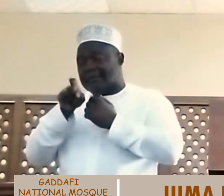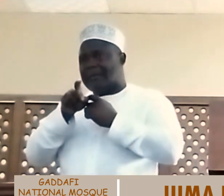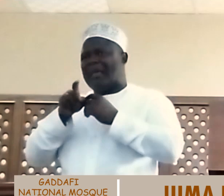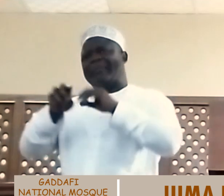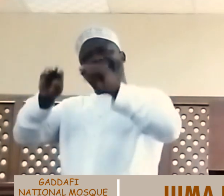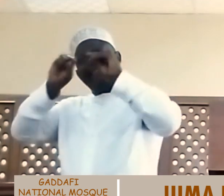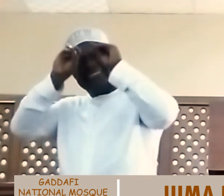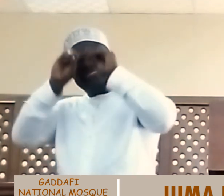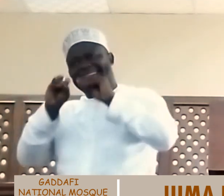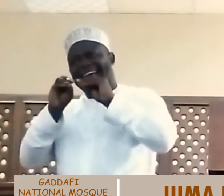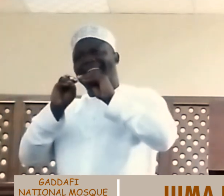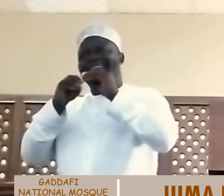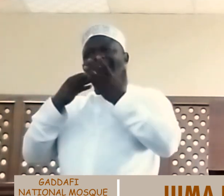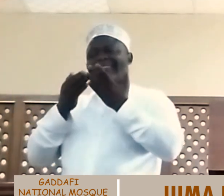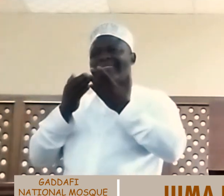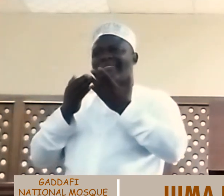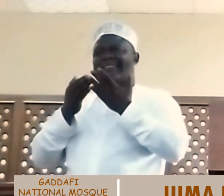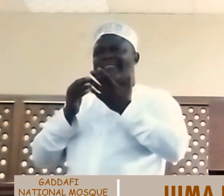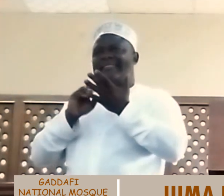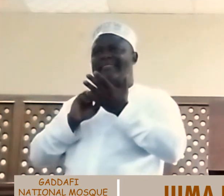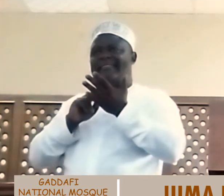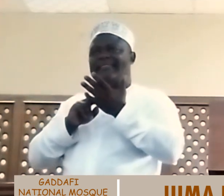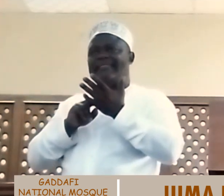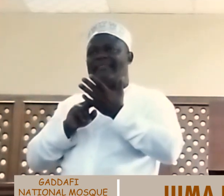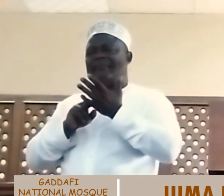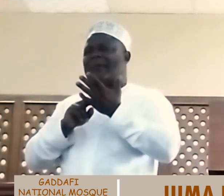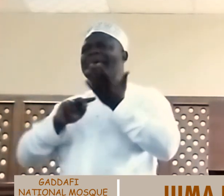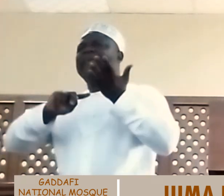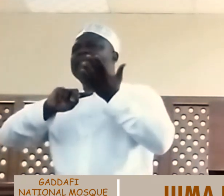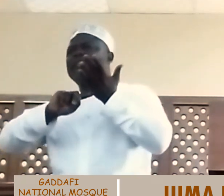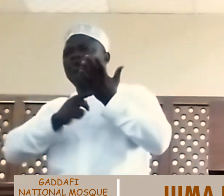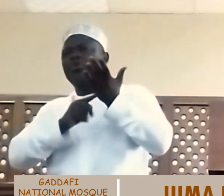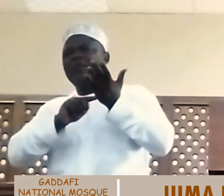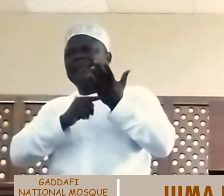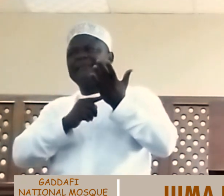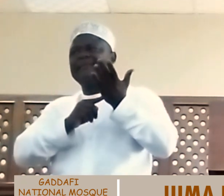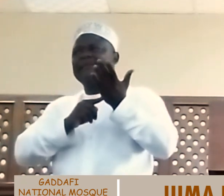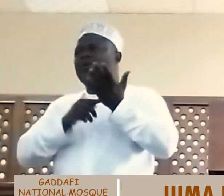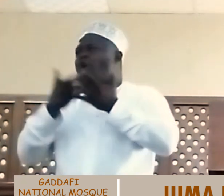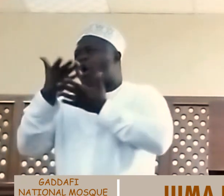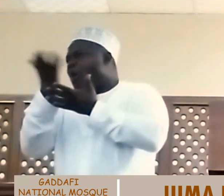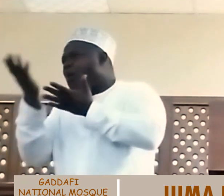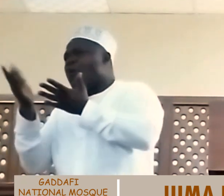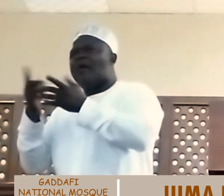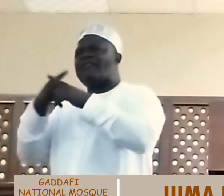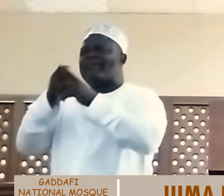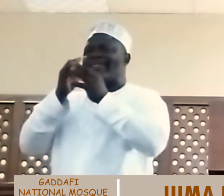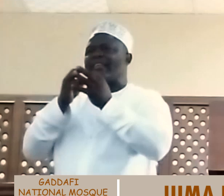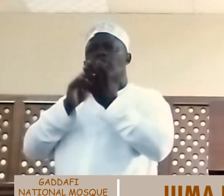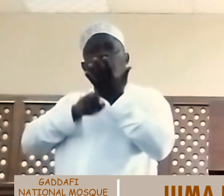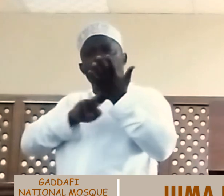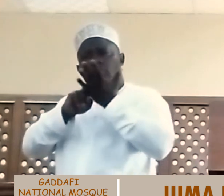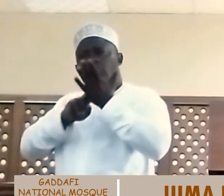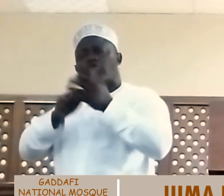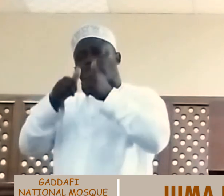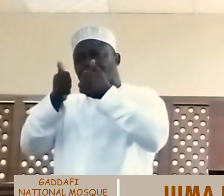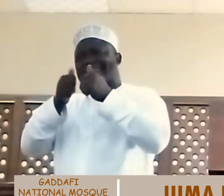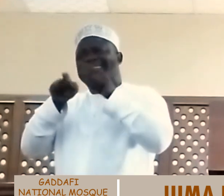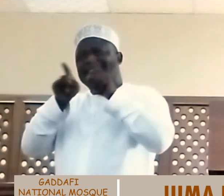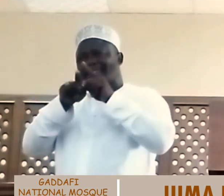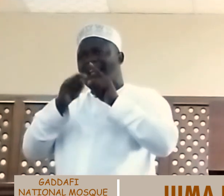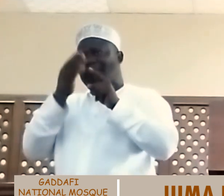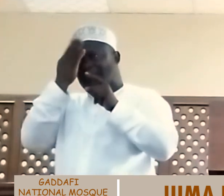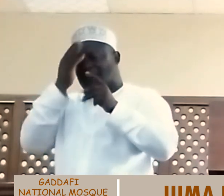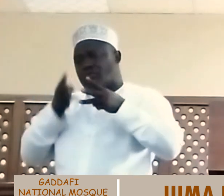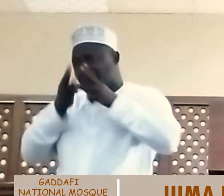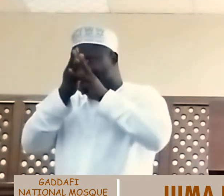bulungi obusomesa muntu wabanga akozesezza bulungi tekinologi kusinza irimu yonna gy'alina n'agikozesa nga eddiini bweyagala